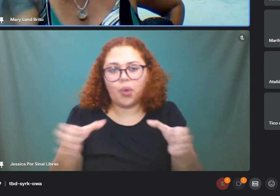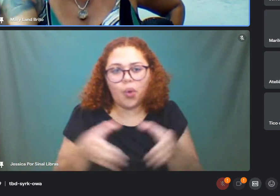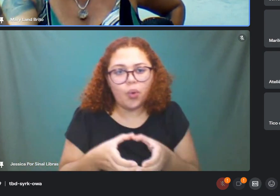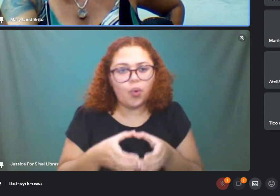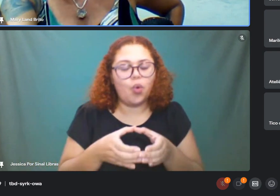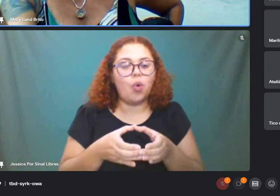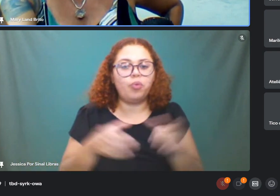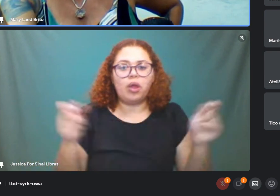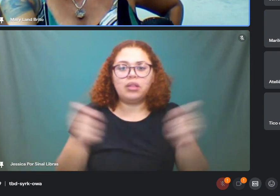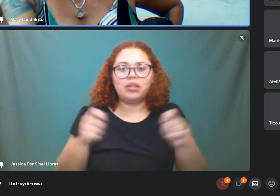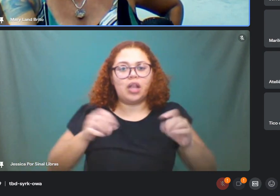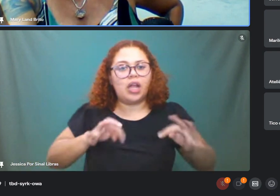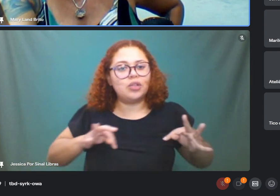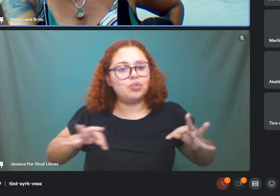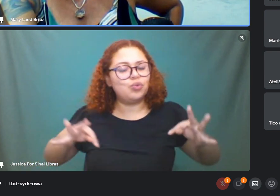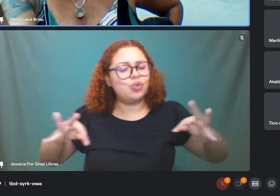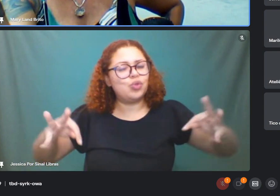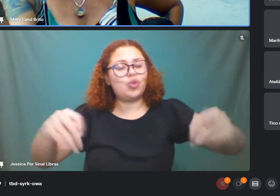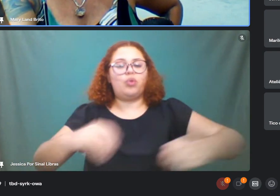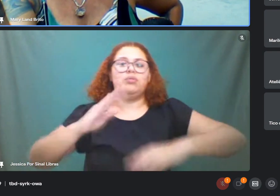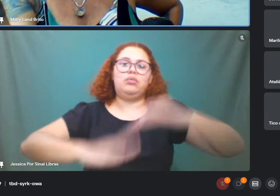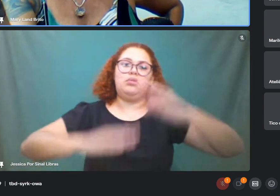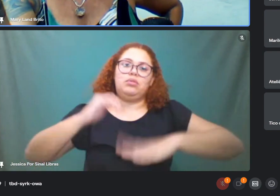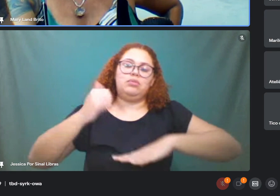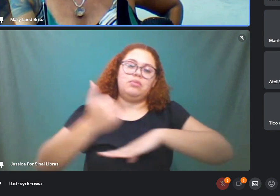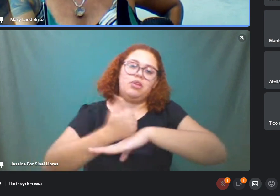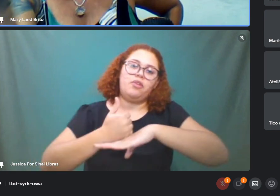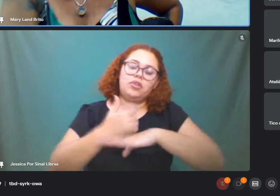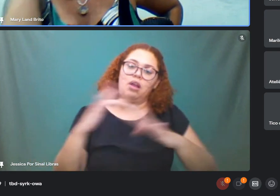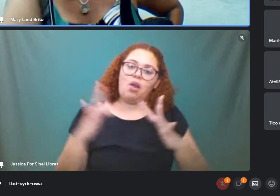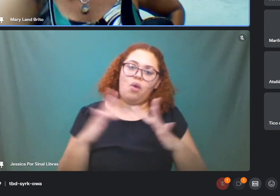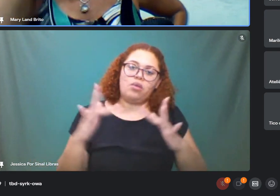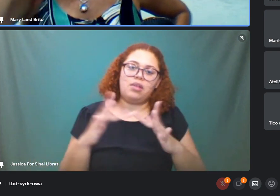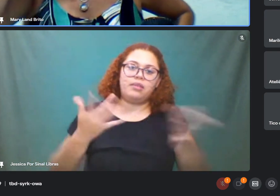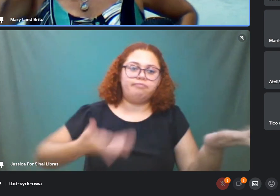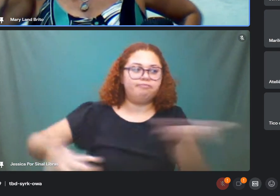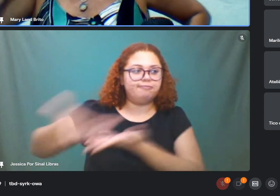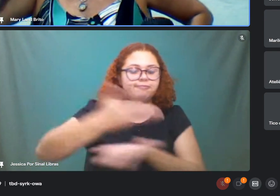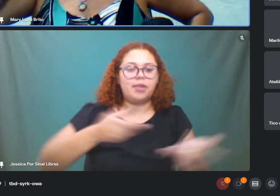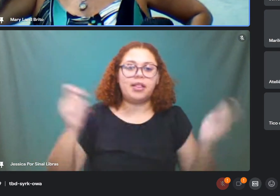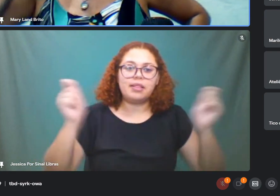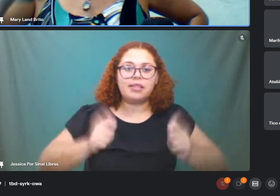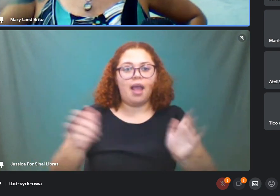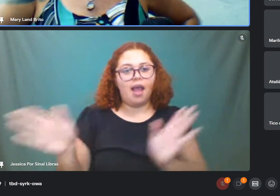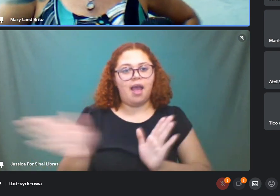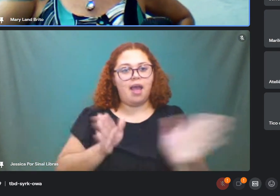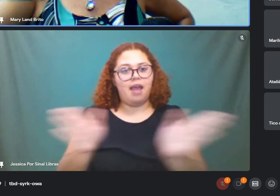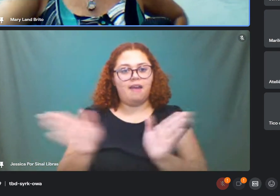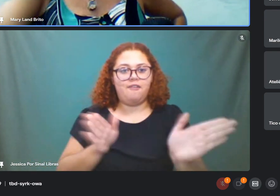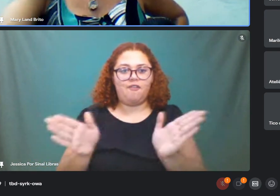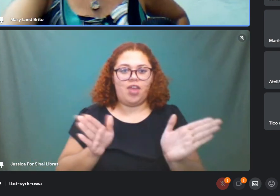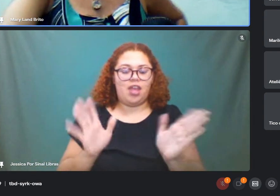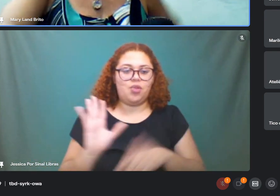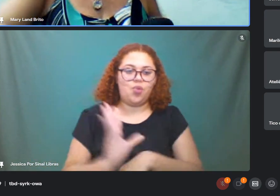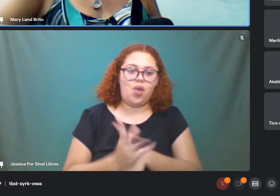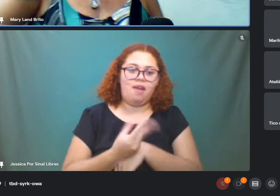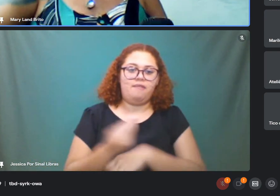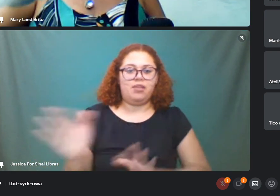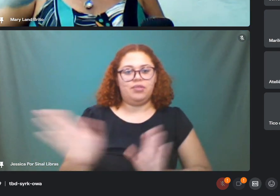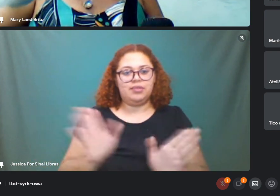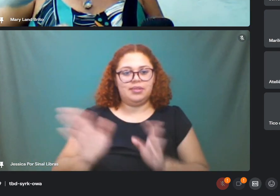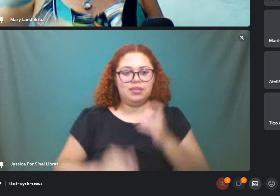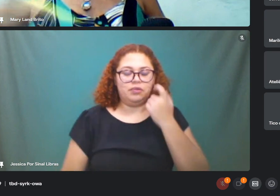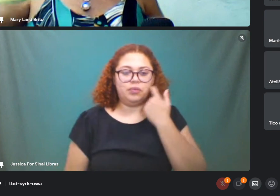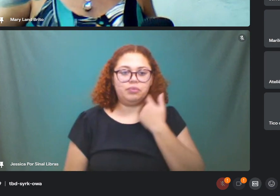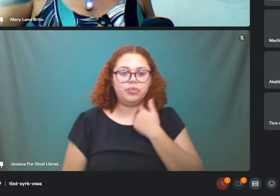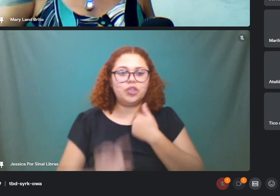os profissionais que vocês acham que é preciso para acessibilizar o evento, certo? Então... Só